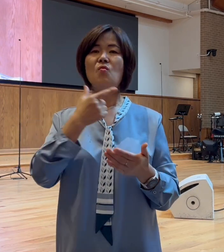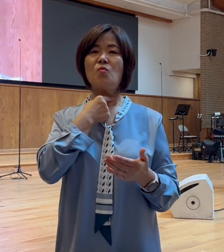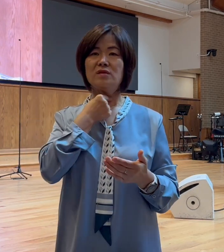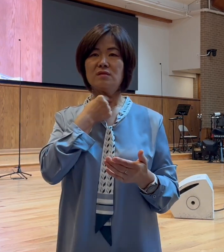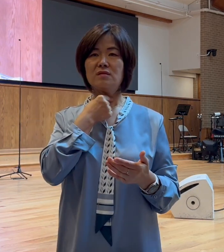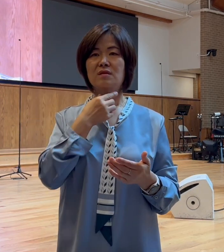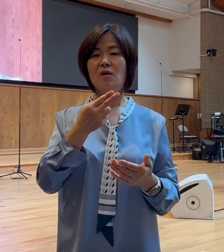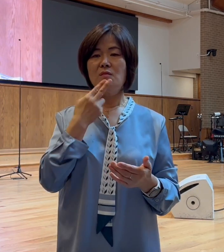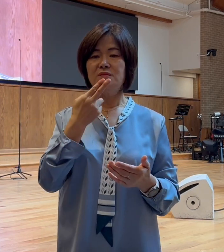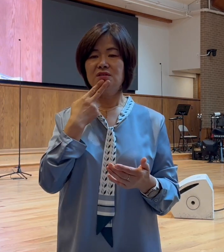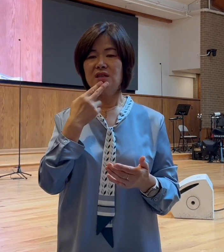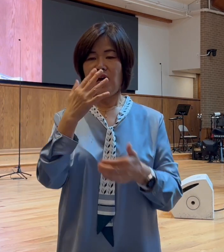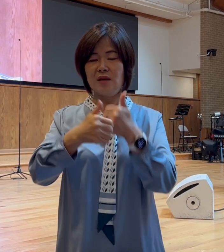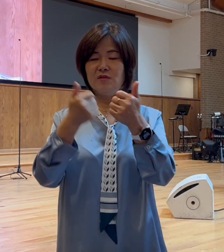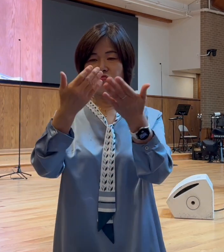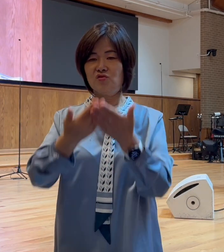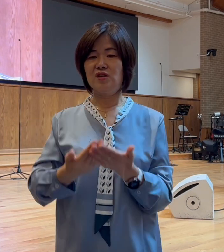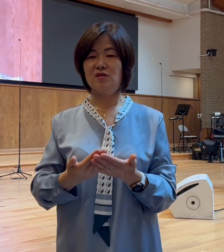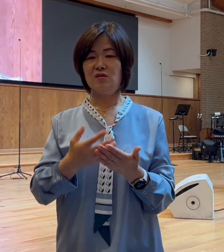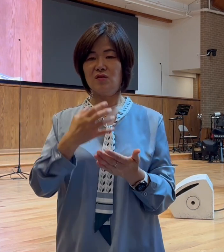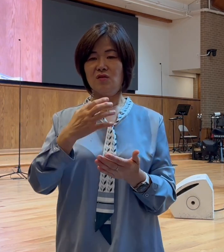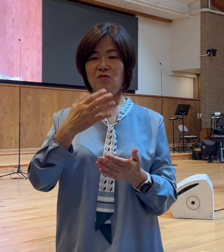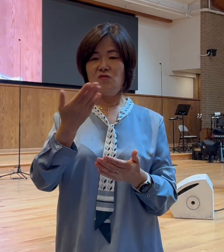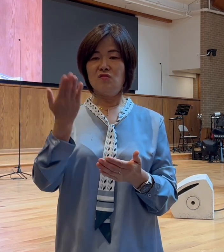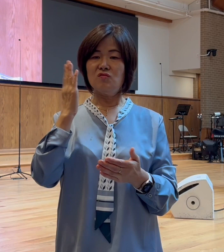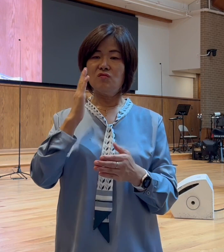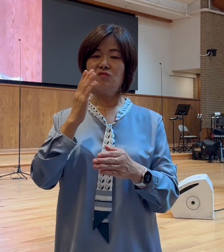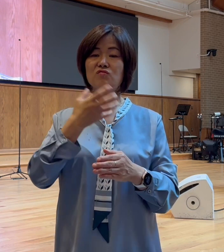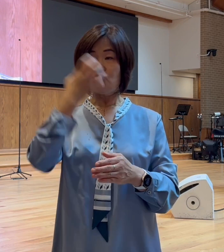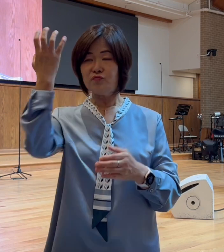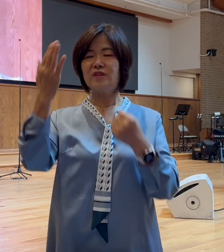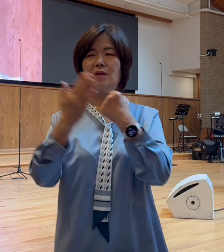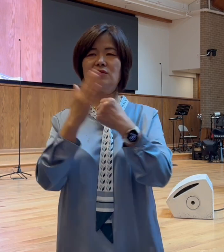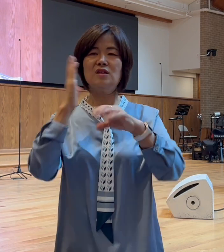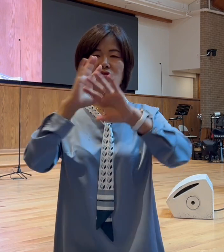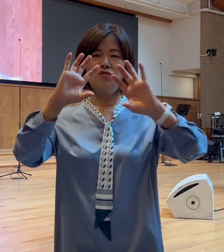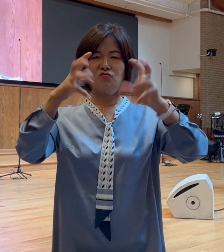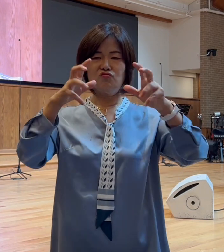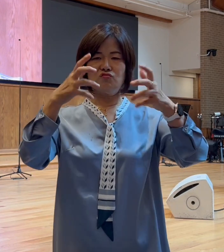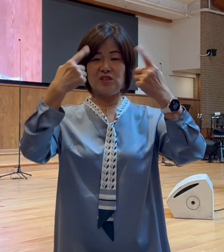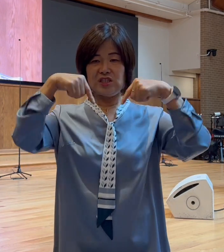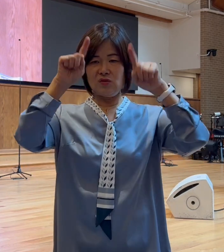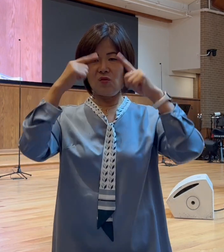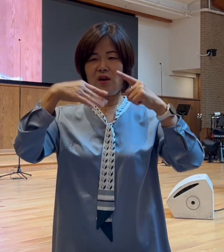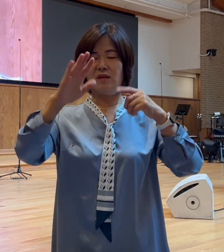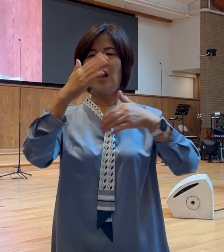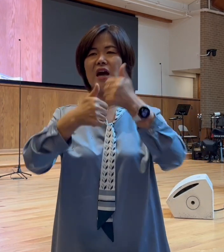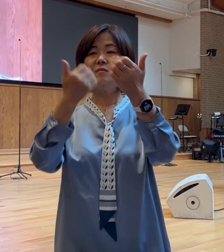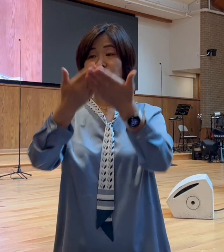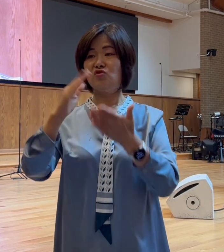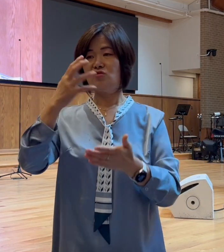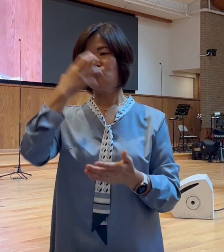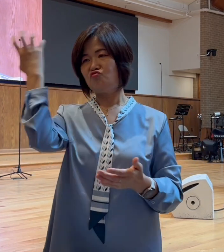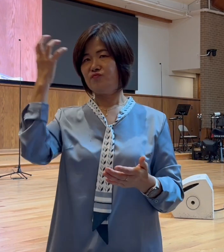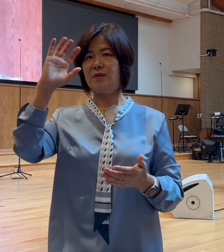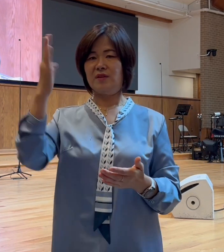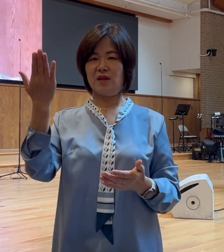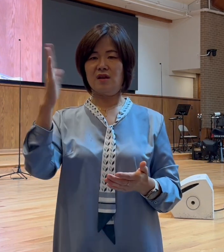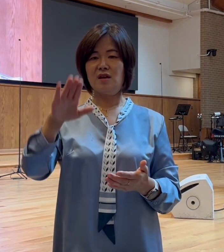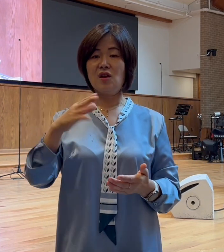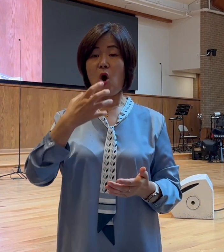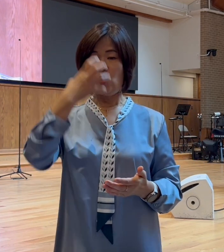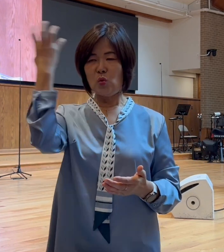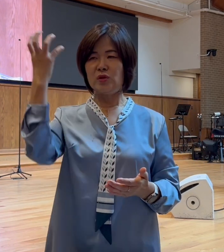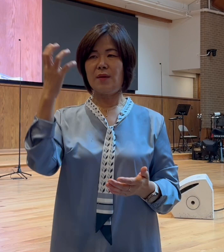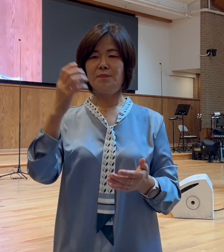꿈이 아닙니다. 요셉은 꿈 때문에 천국과 지옥을 왔다 갔다 한 사람이거든요. 하나님이 주신 꿈이거든요. 그렇기 때문에 요셉을